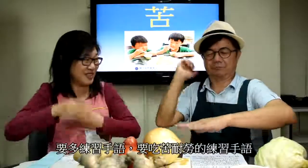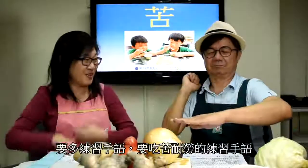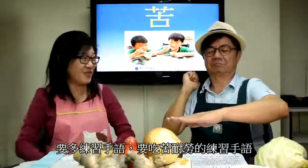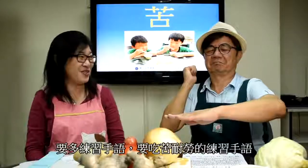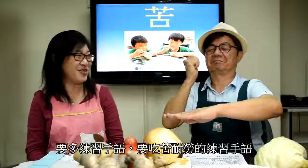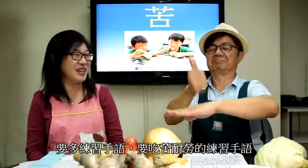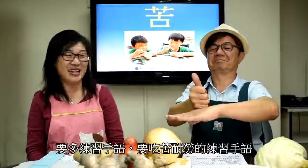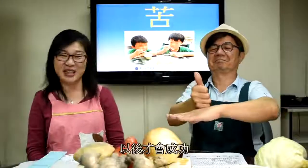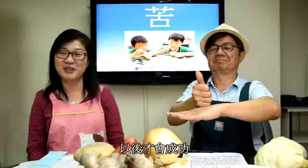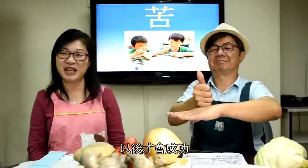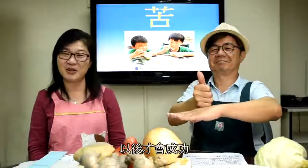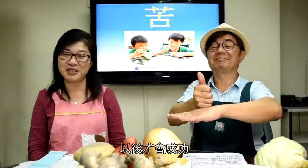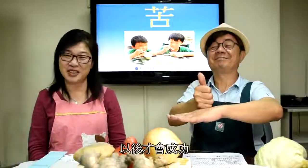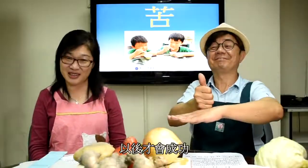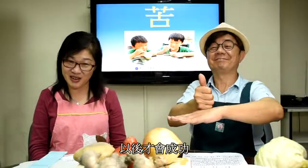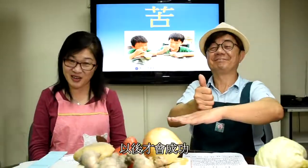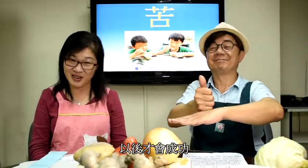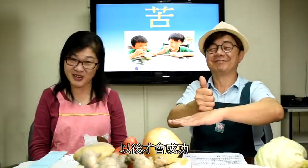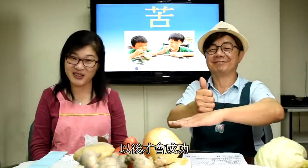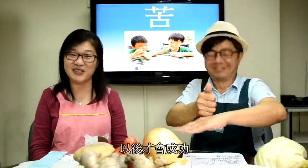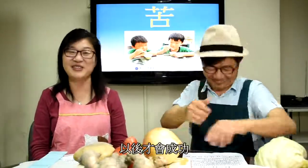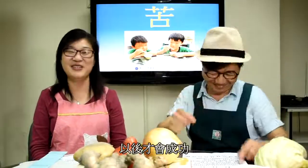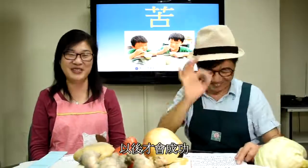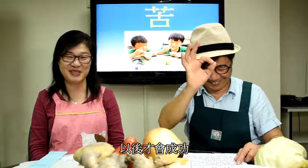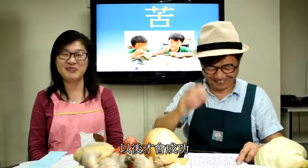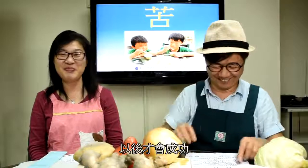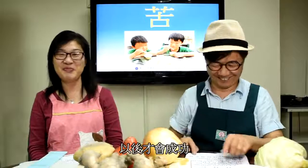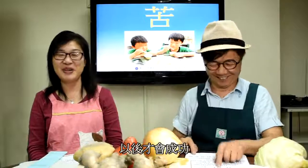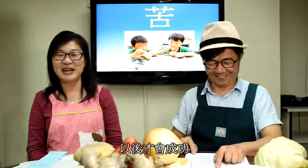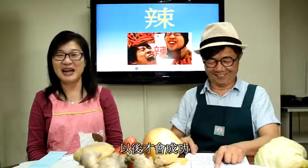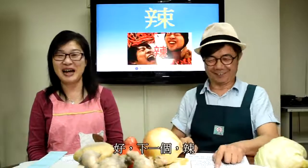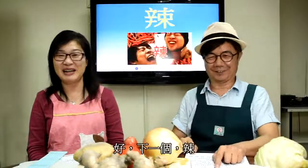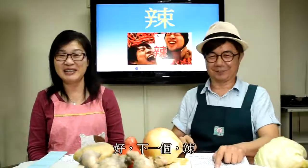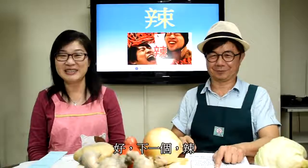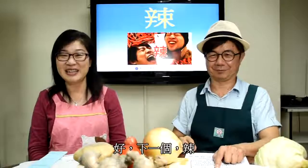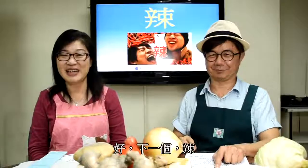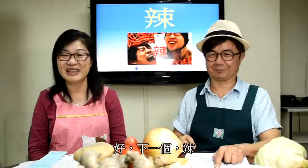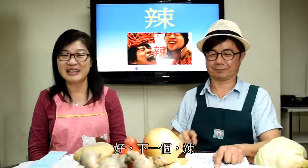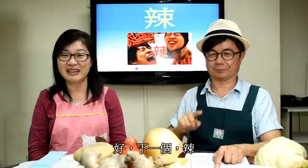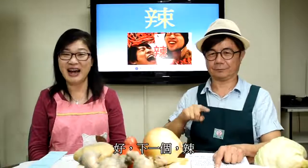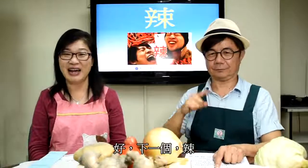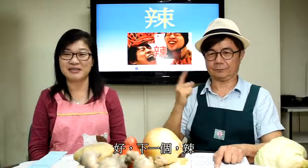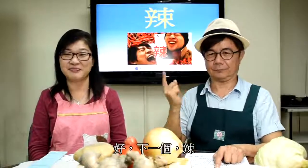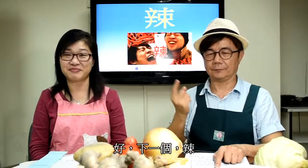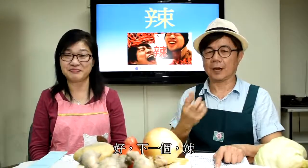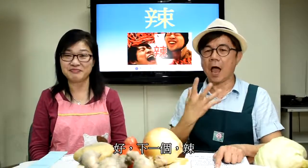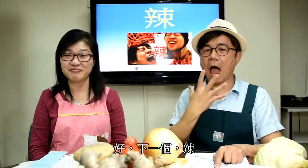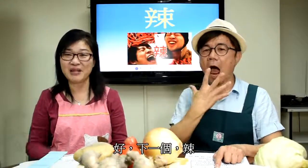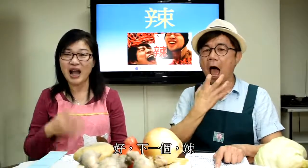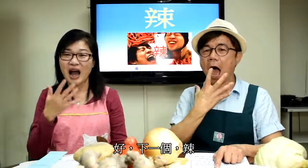语，以后才会成功。好，下一个辣，